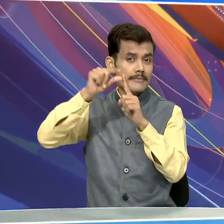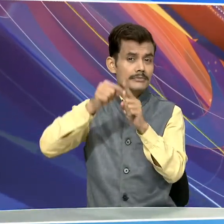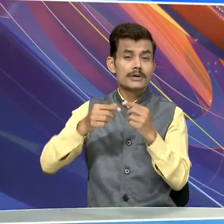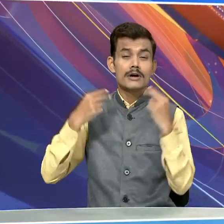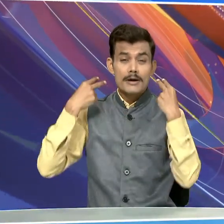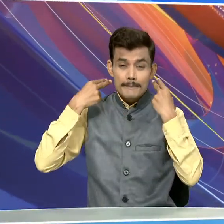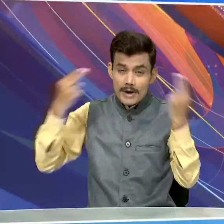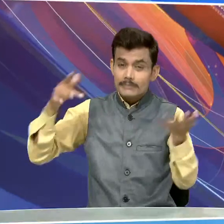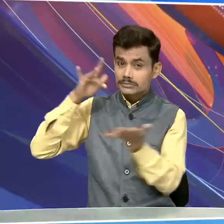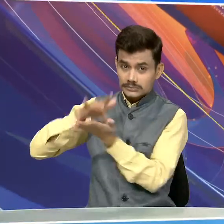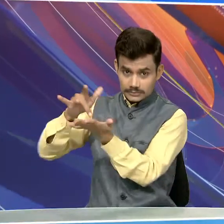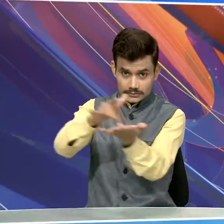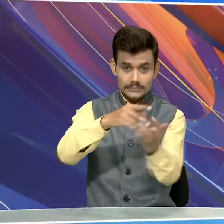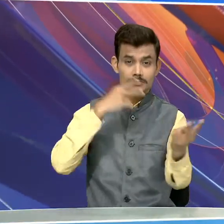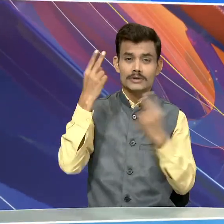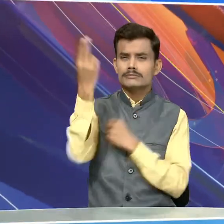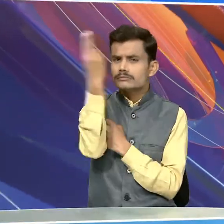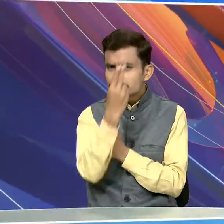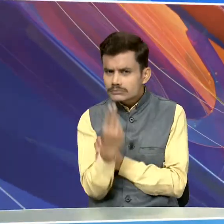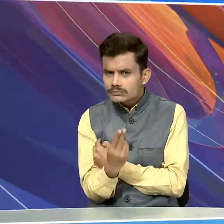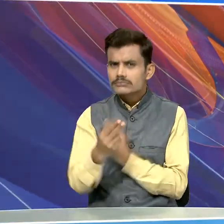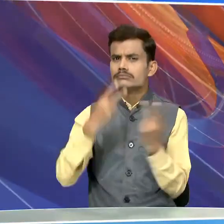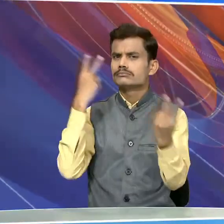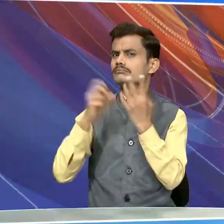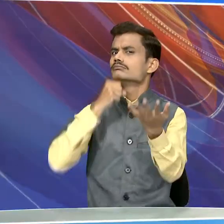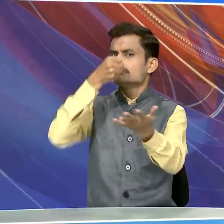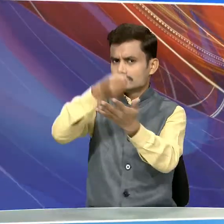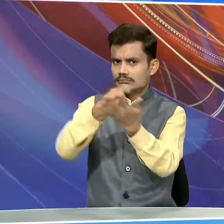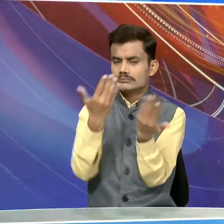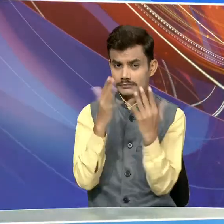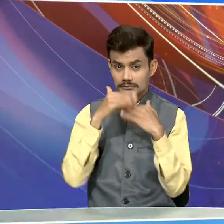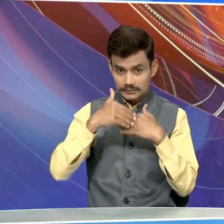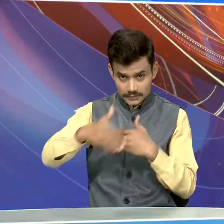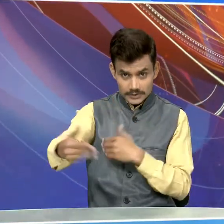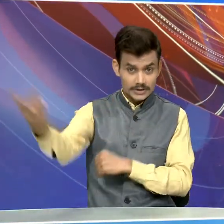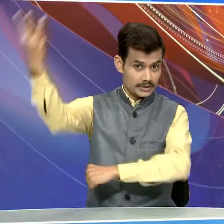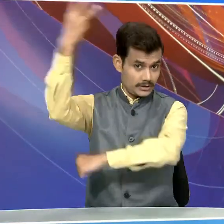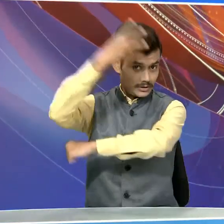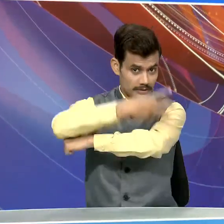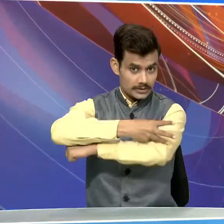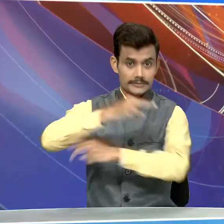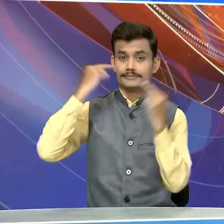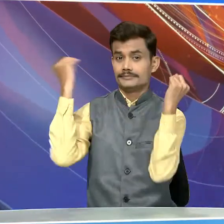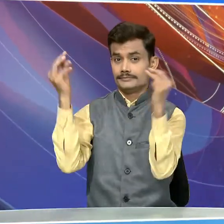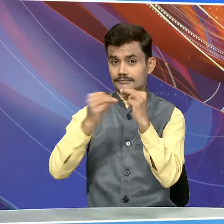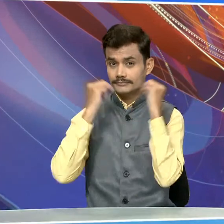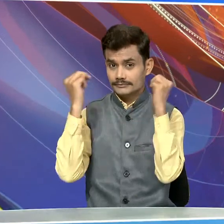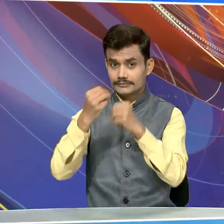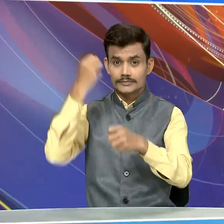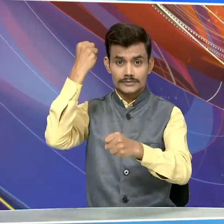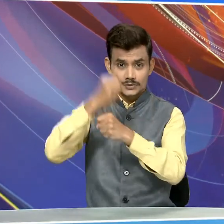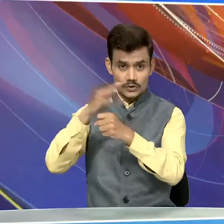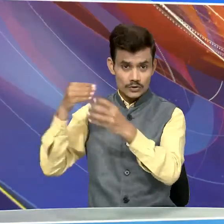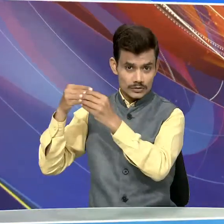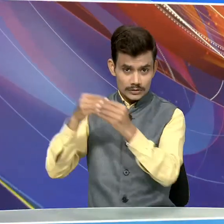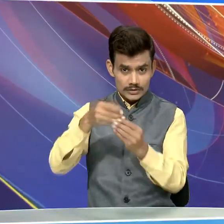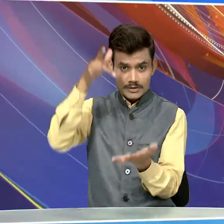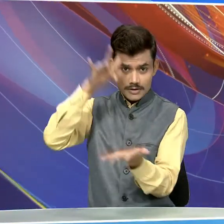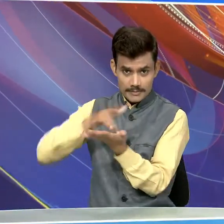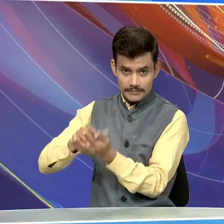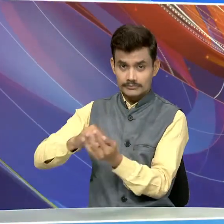स्थलों और हस्तशिल्प केंद्रों पर भी ले जाया जाएगा। 3 दिवसीय बैठक में G20 के सदस्य देशों,